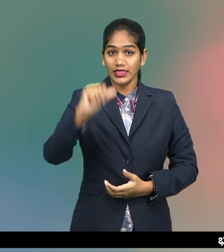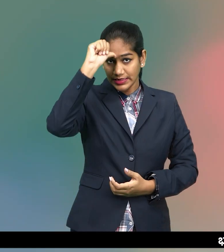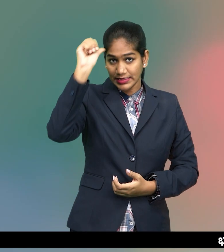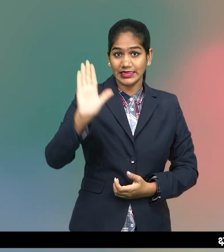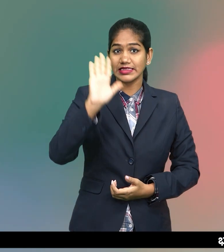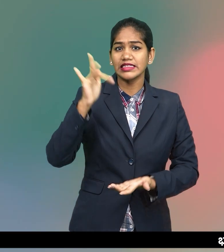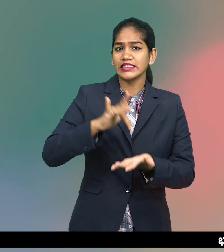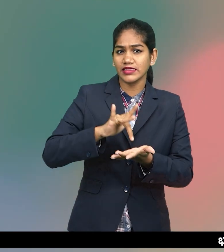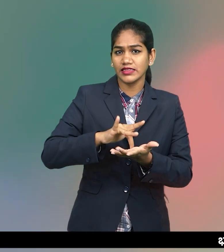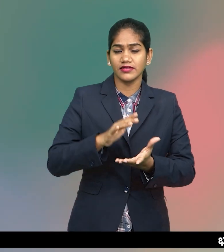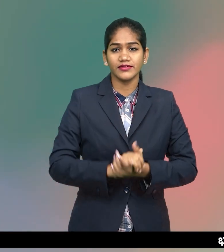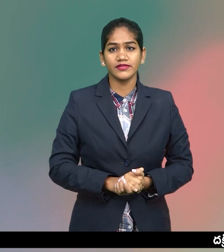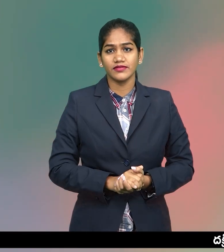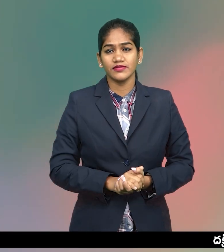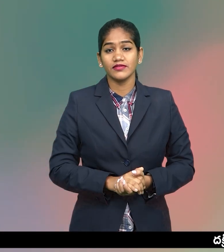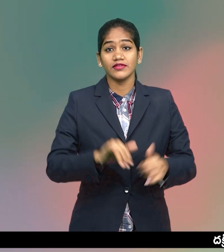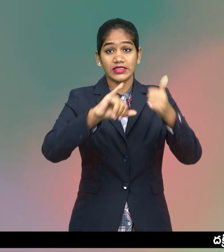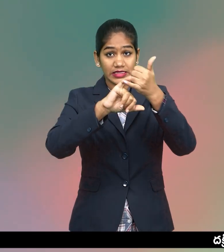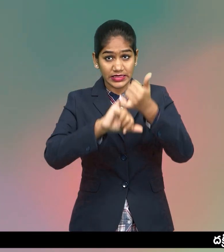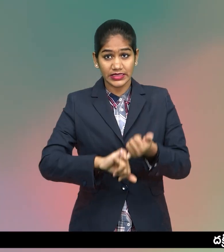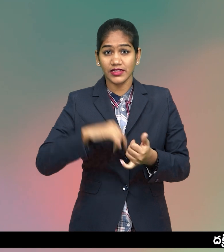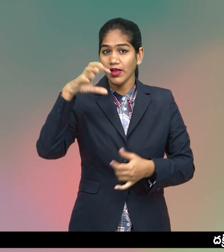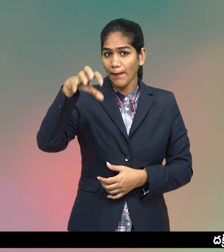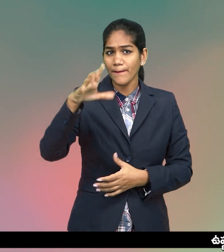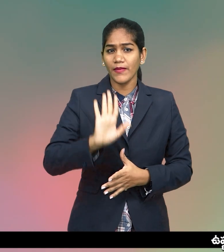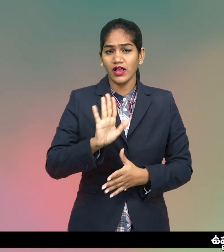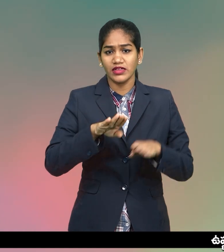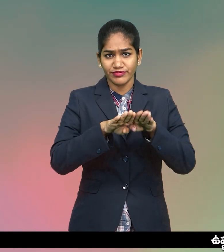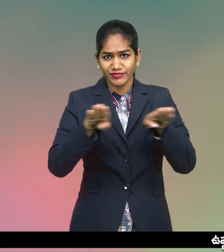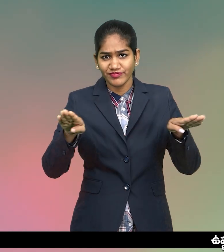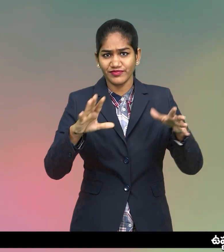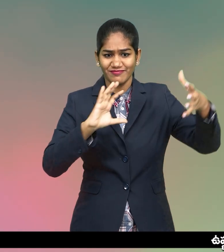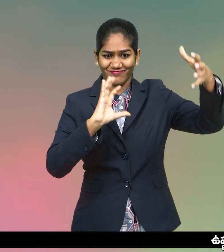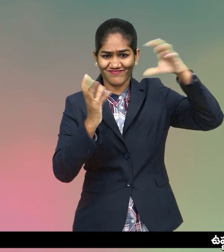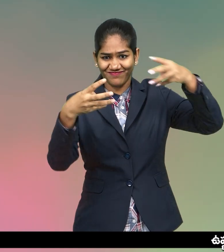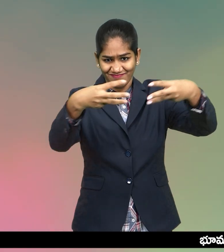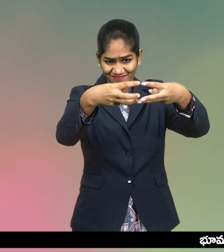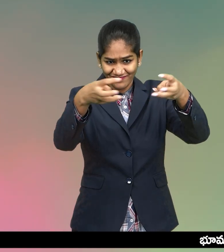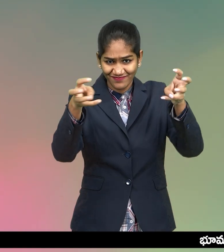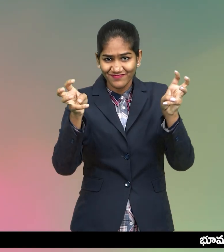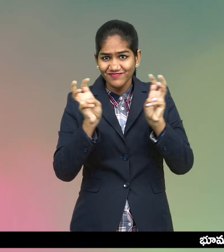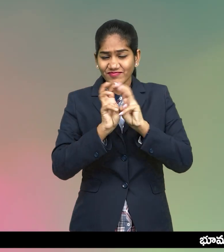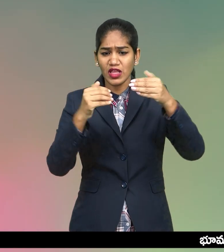భారతదేశంలో దక్షిణ భాగం ఉంది. ఉష్ణమండల బెల్టులో భూమధ్య రేఖకు దగ్గరగా,